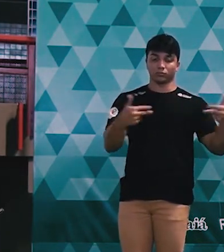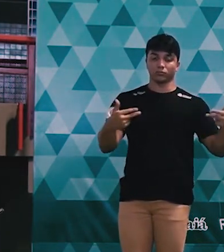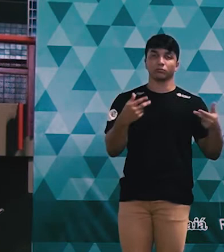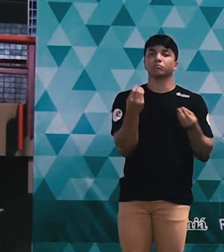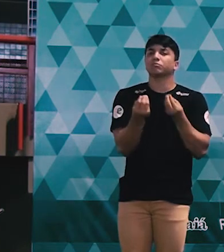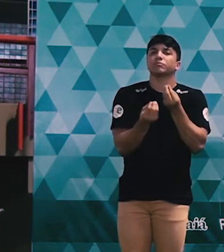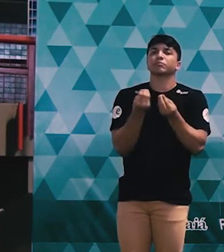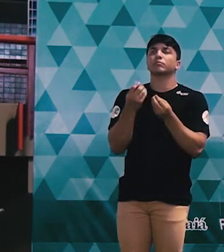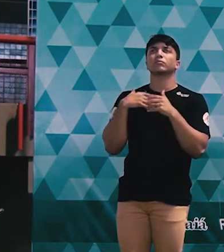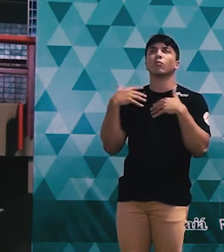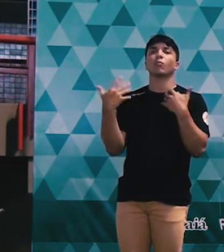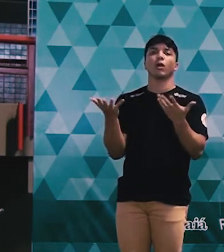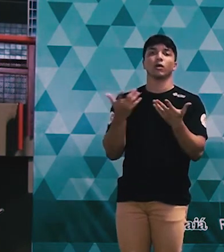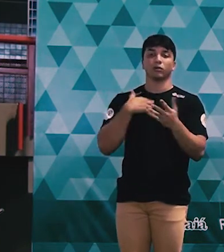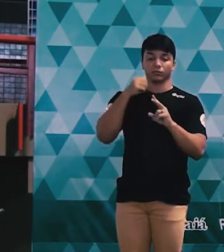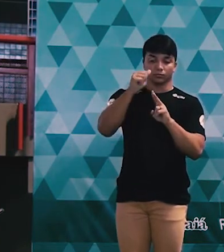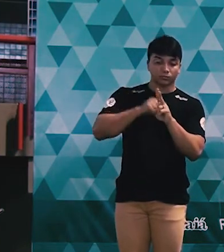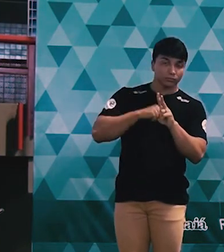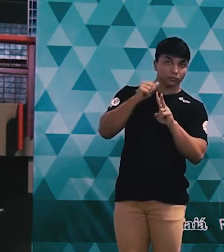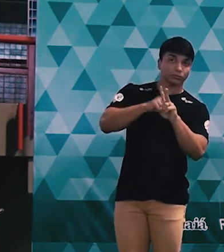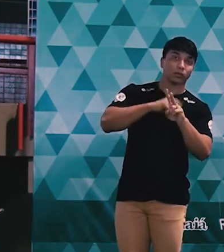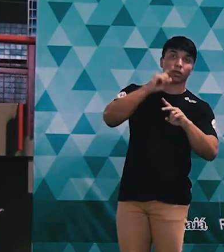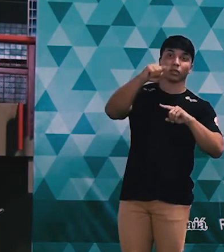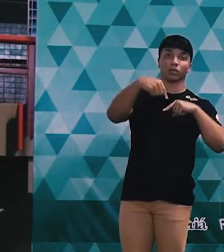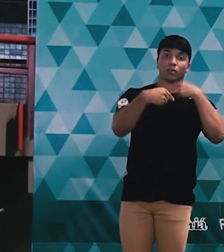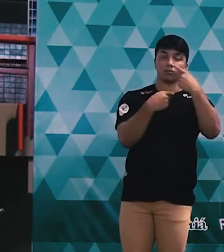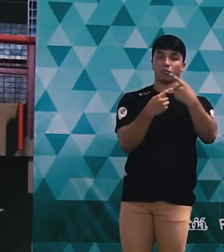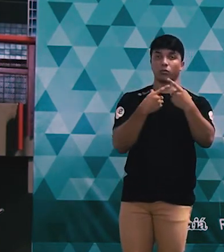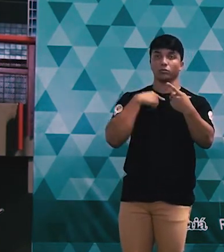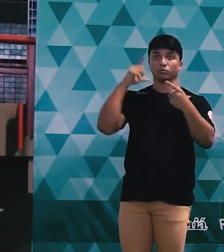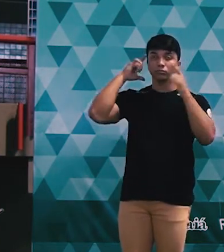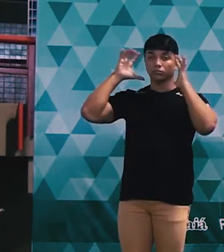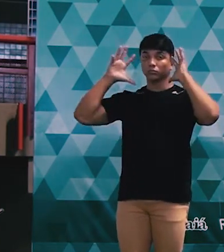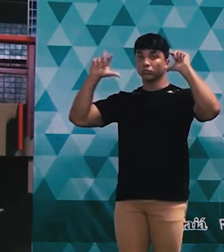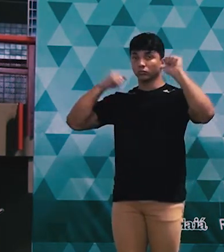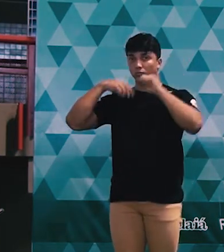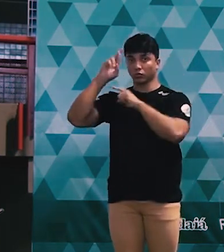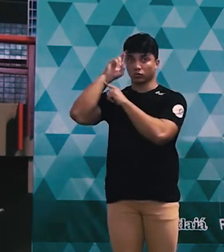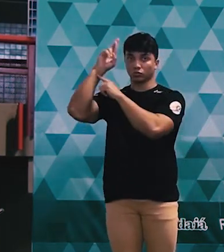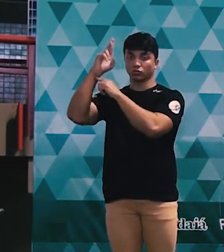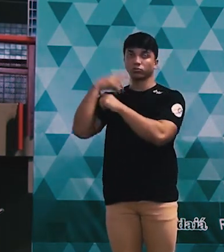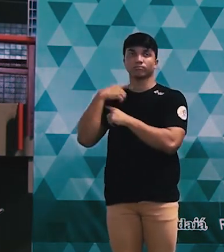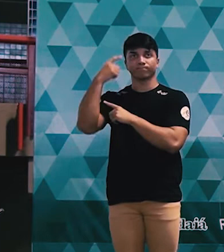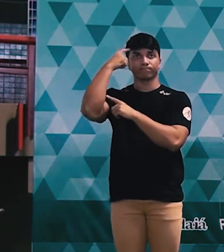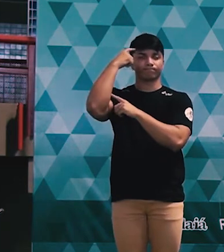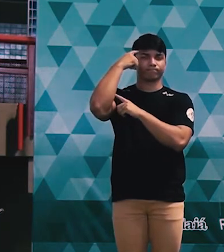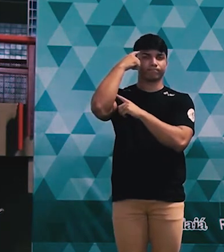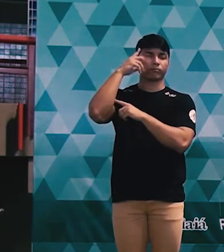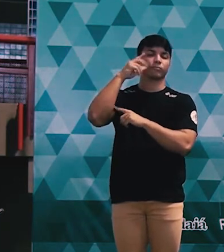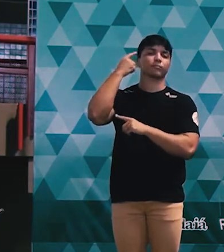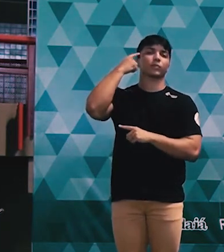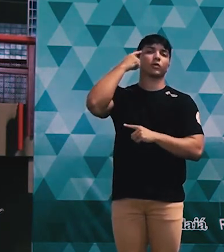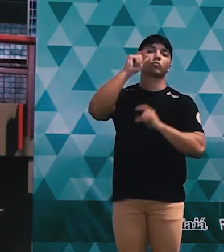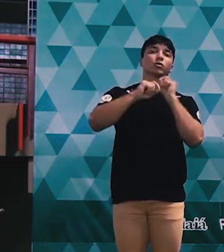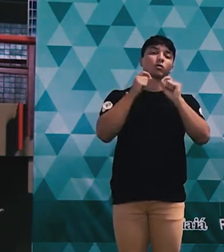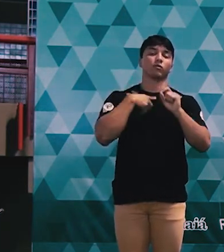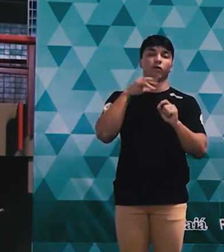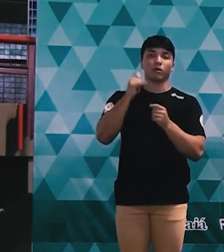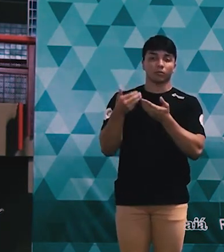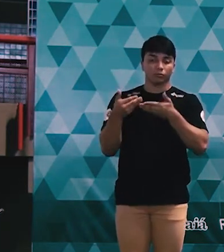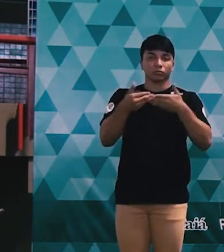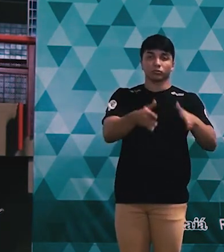essa reposição? O texto diz que a escolha do conselho foi o seguinte: vamos fazer a reposição de